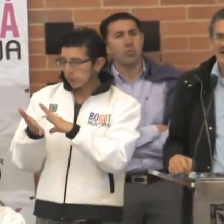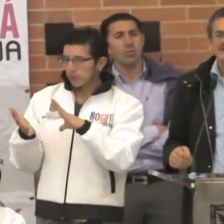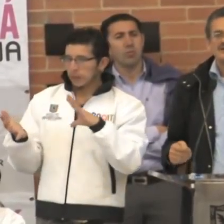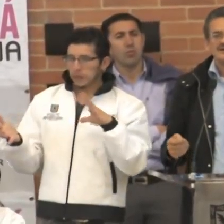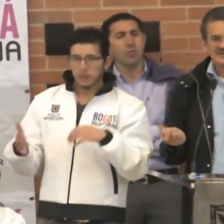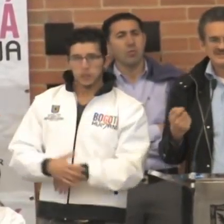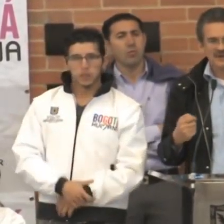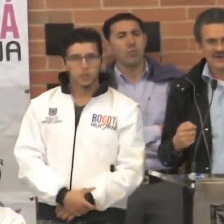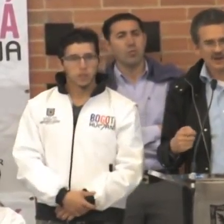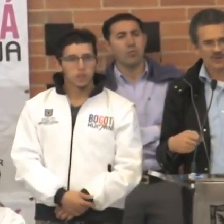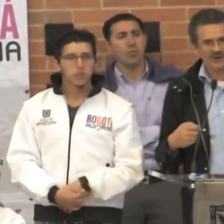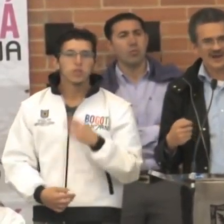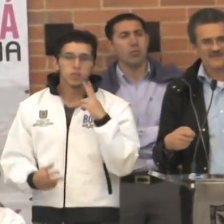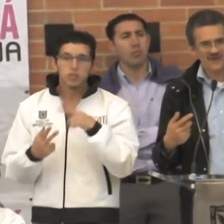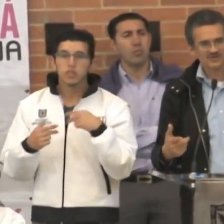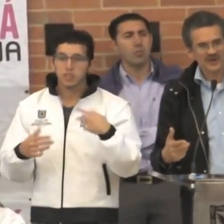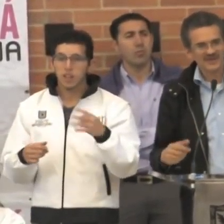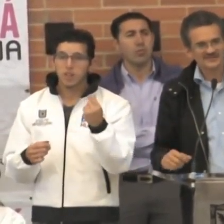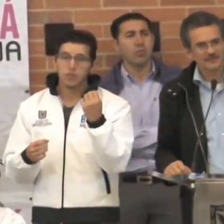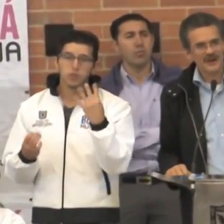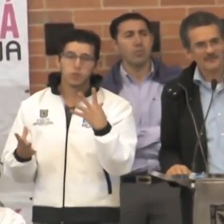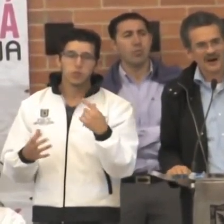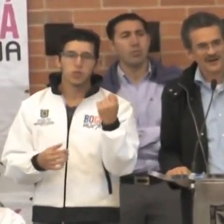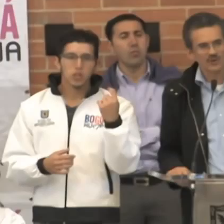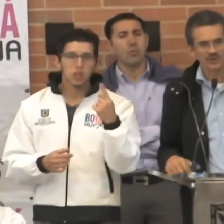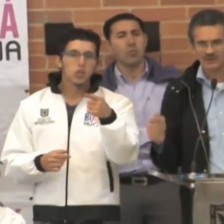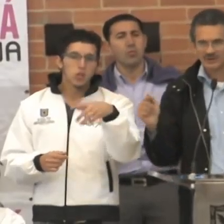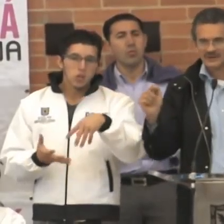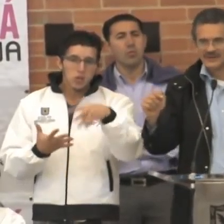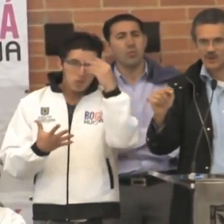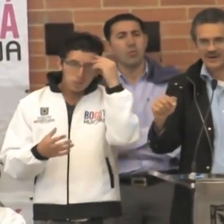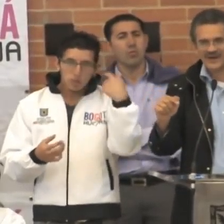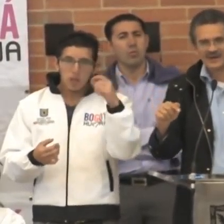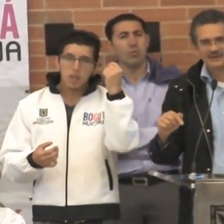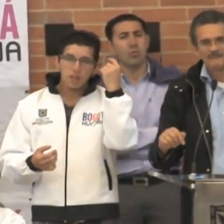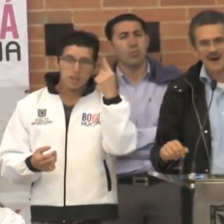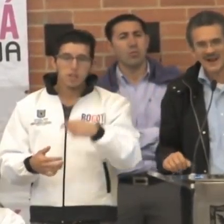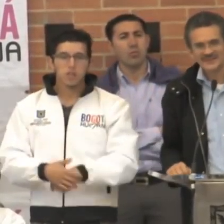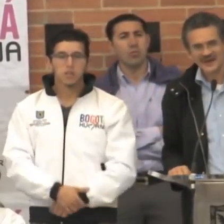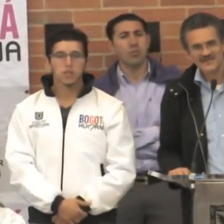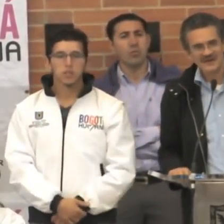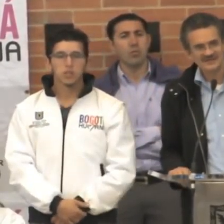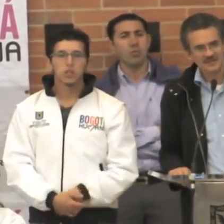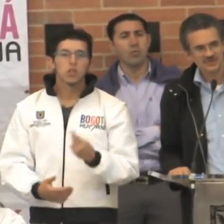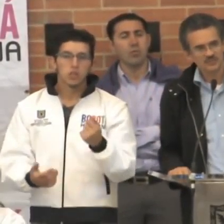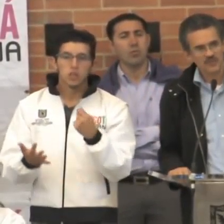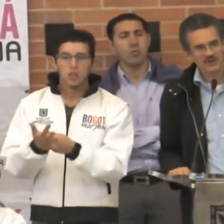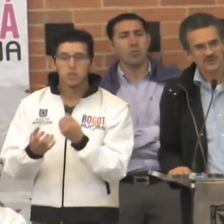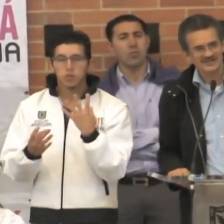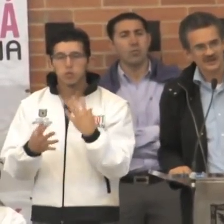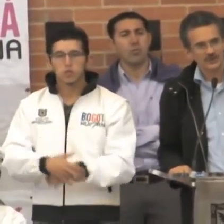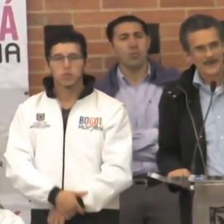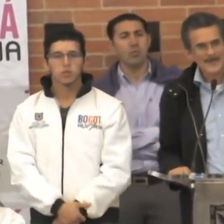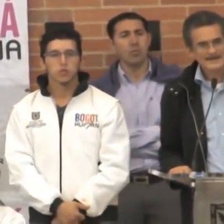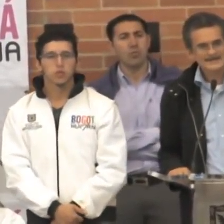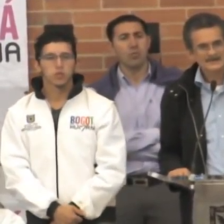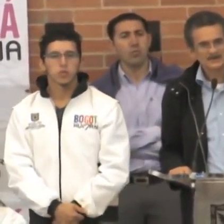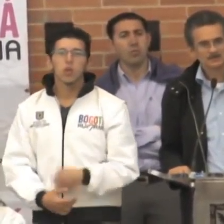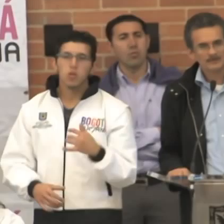agua y saben lo el esfuerzo que hay que hacer para pagarlo y lo que vale la tarifa de servicios públicos de